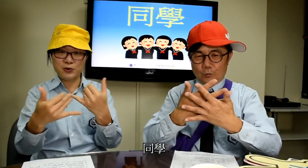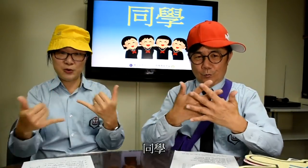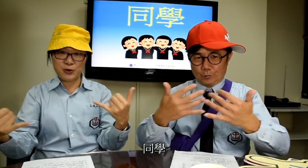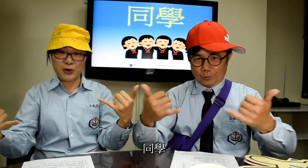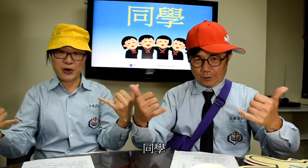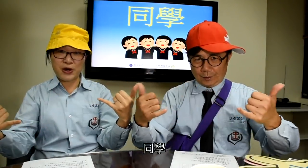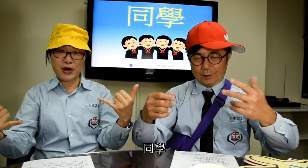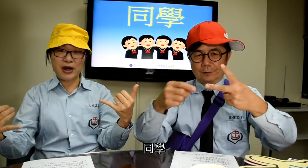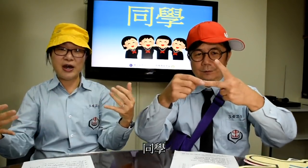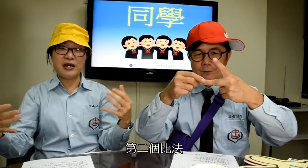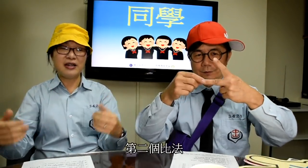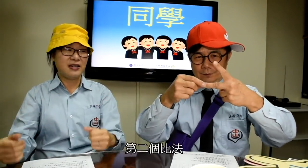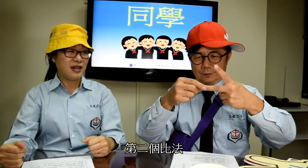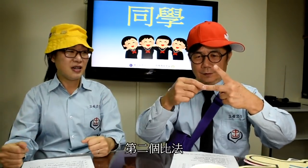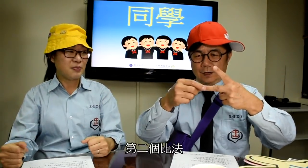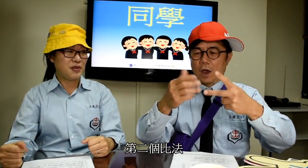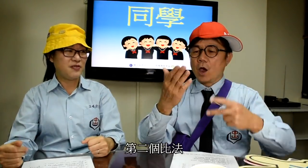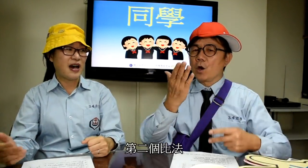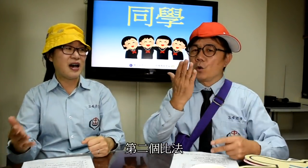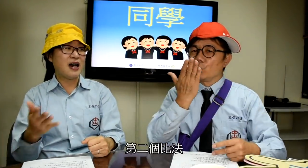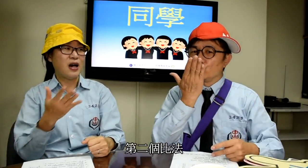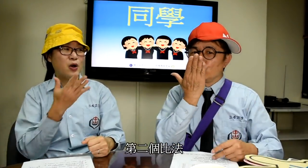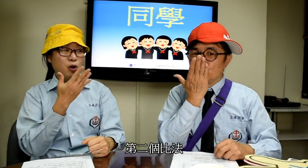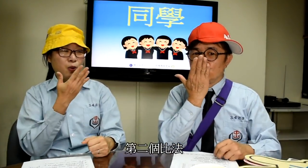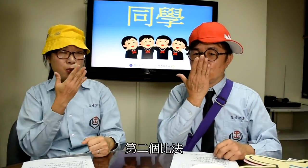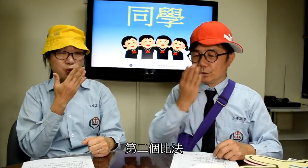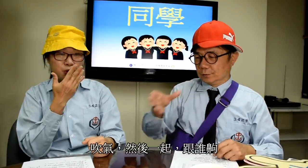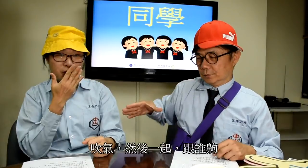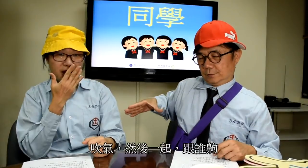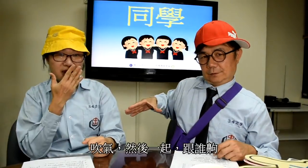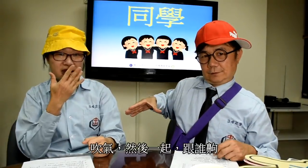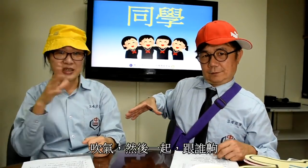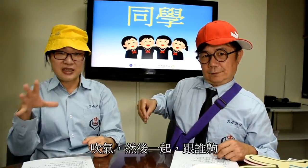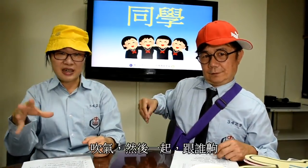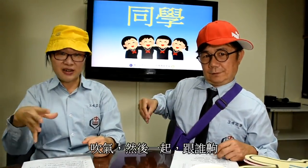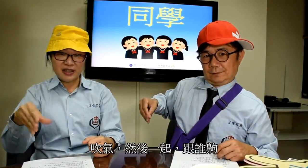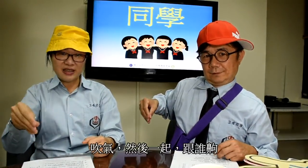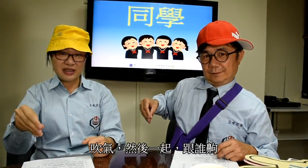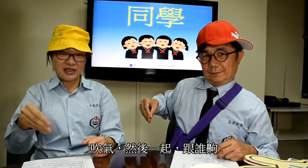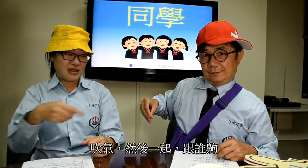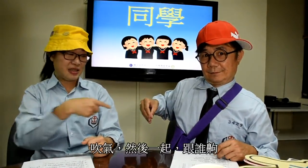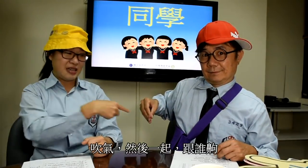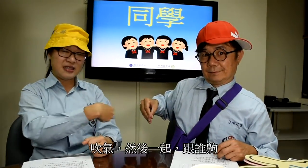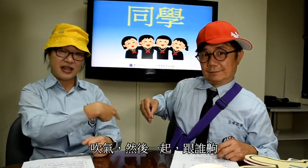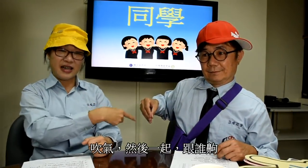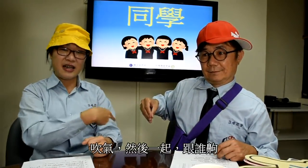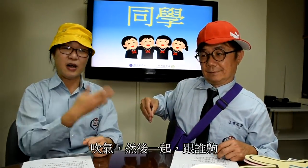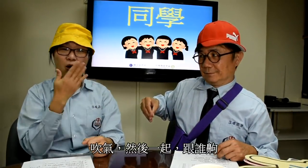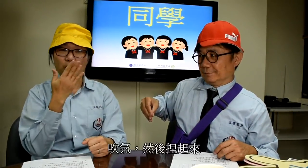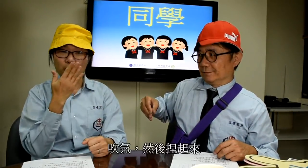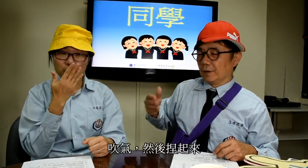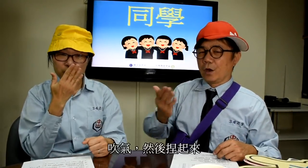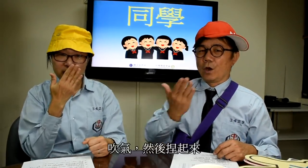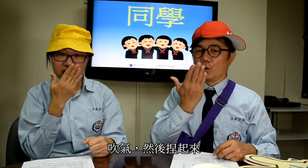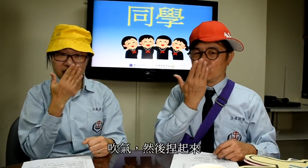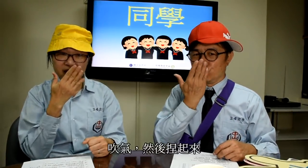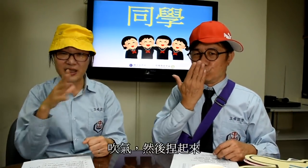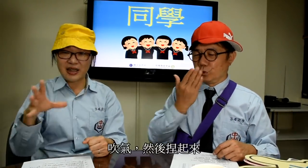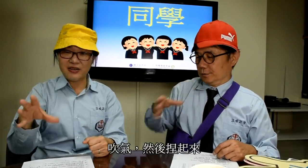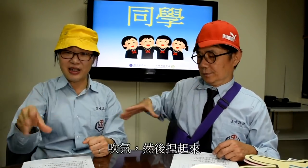学；第二个笔法，吹气，然后一起跟谁哈，吹气，然后捏起